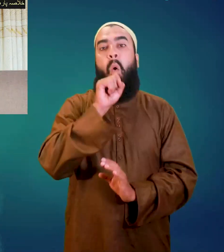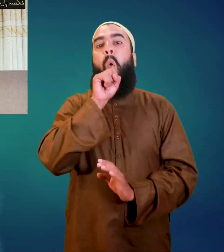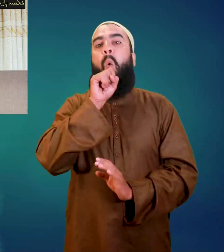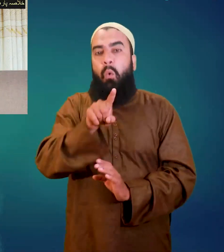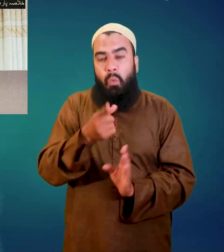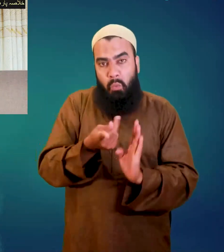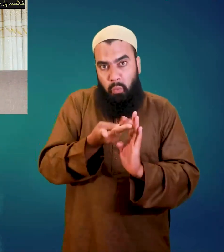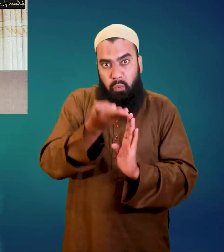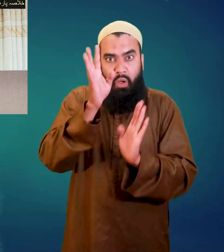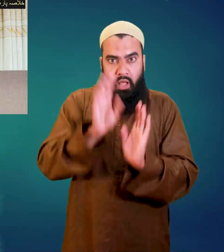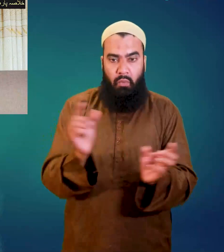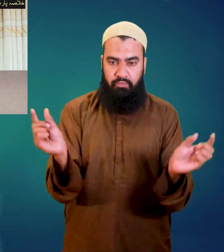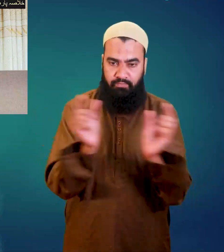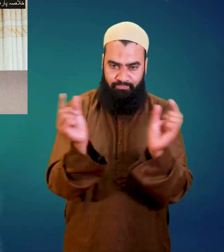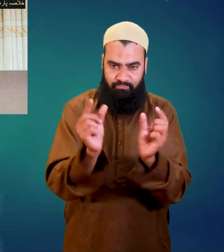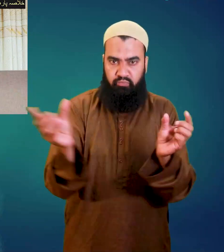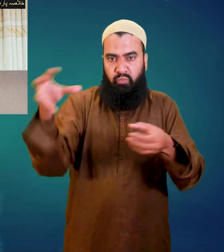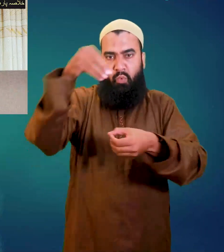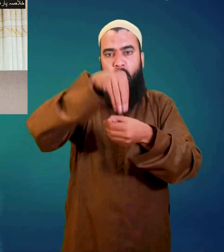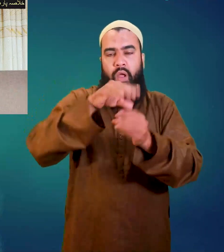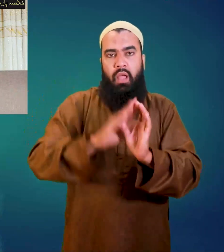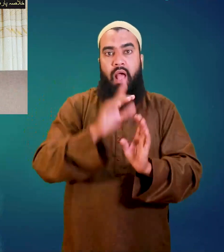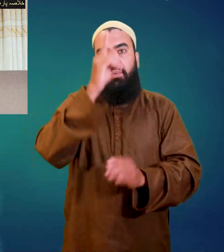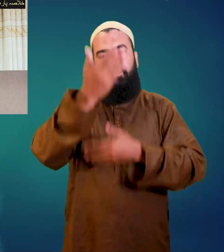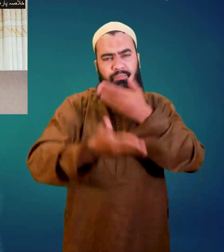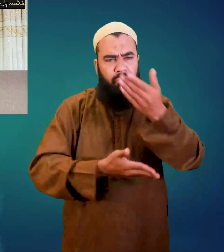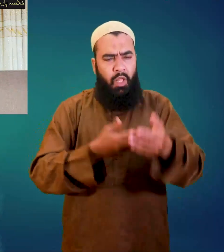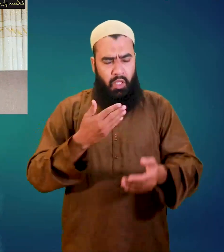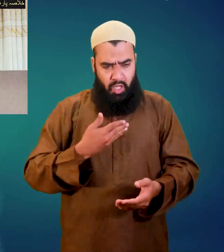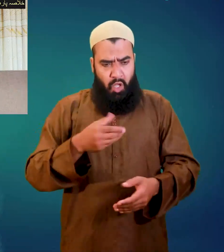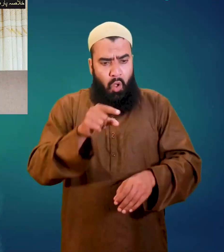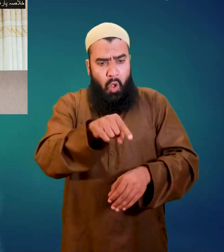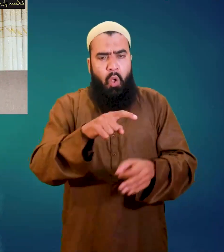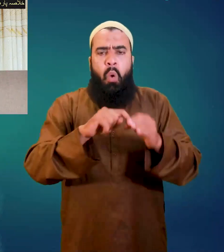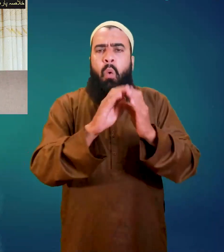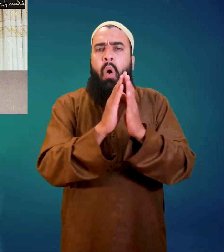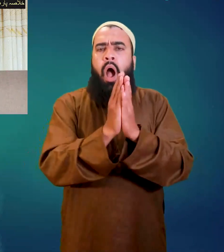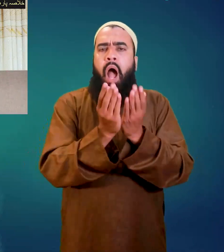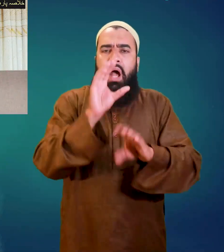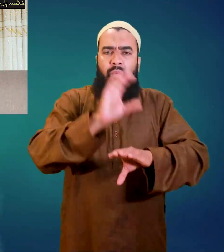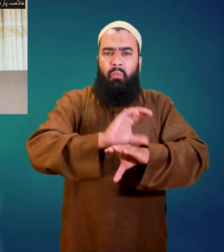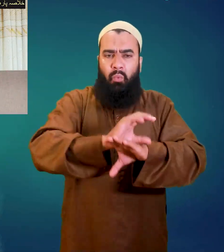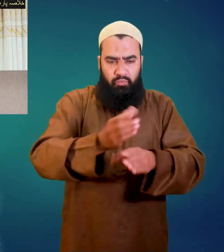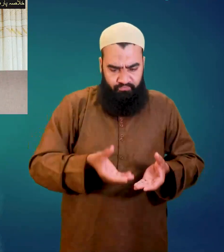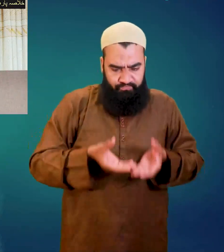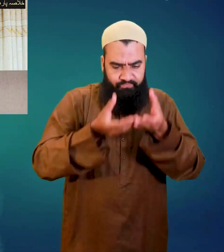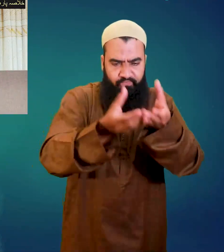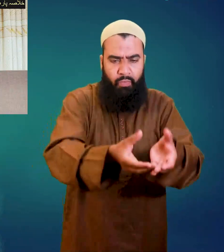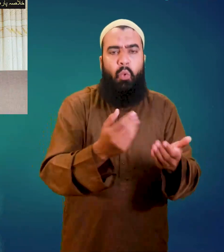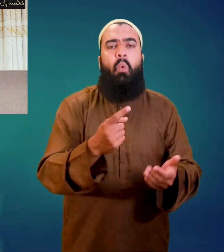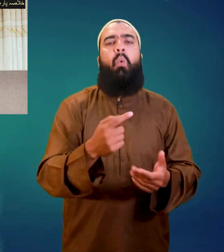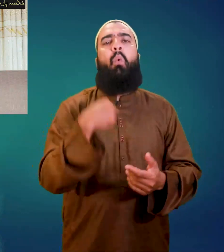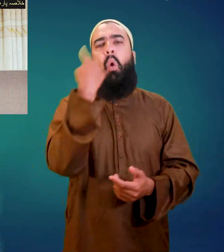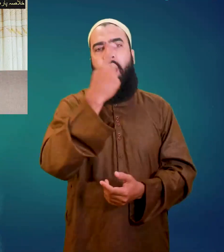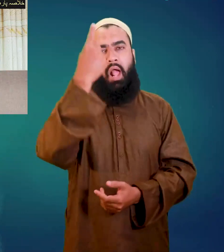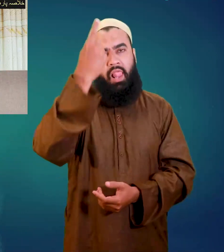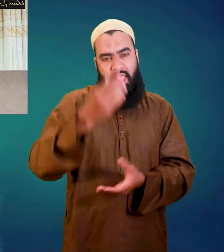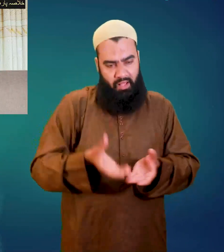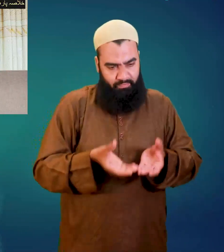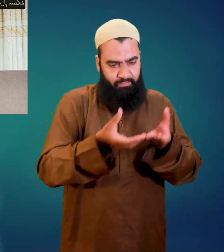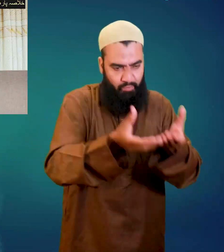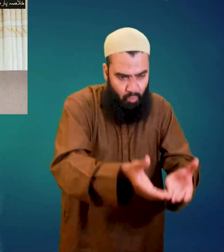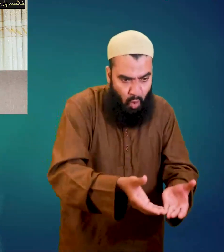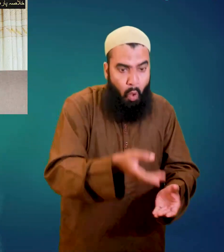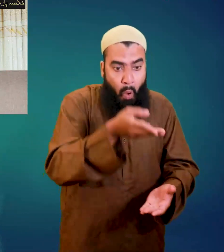نے نازل کیا، اور اس کے احکام بھی ہم نے مقرر کیے ہیں تاکہ تم اس سے نصیحت حاصل کرو،